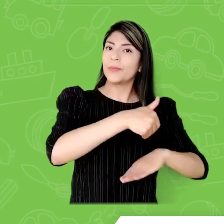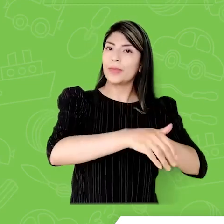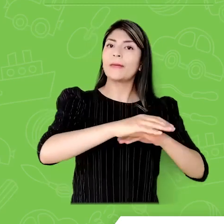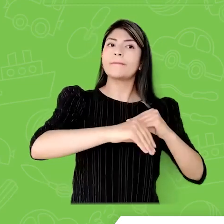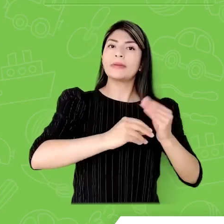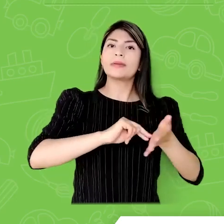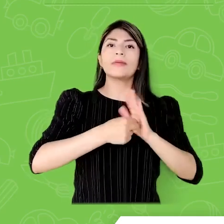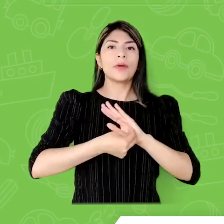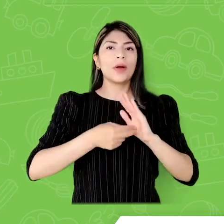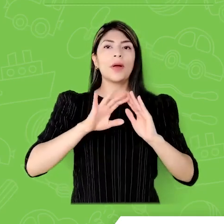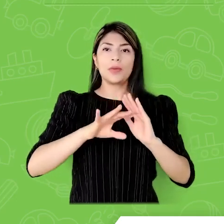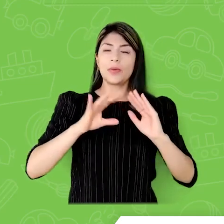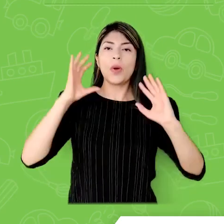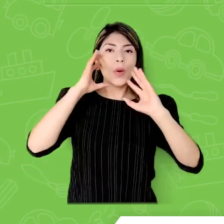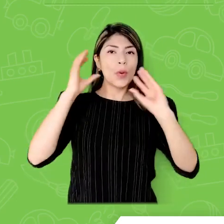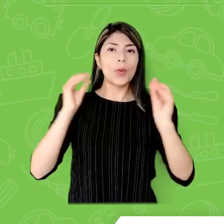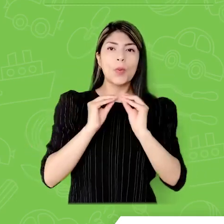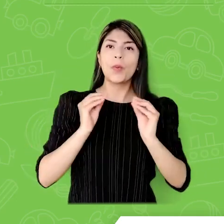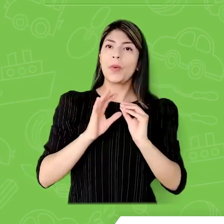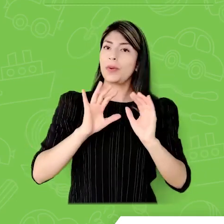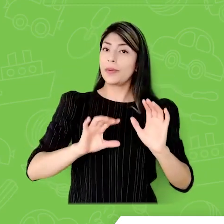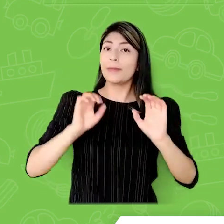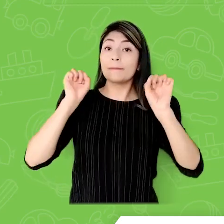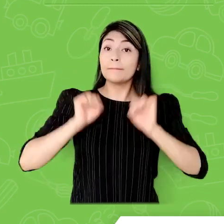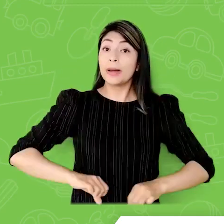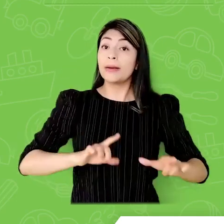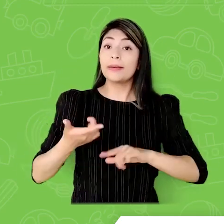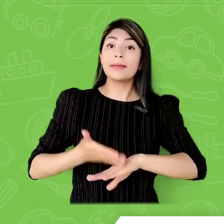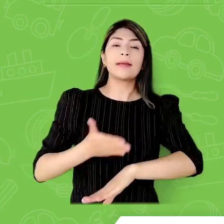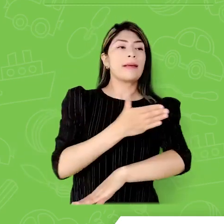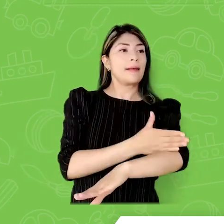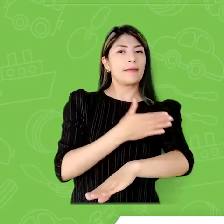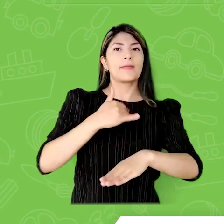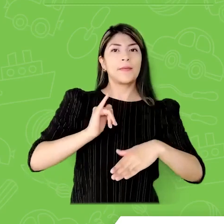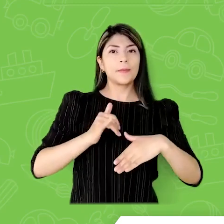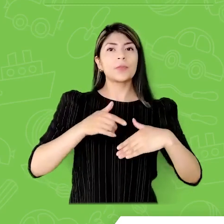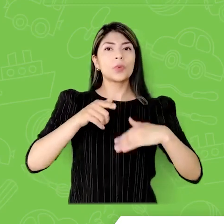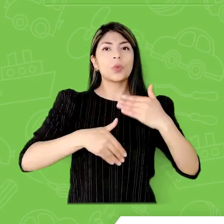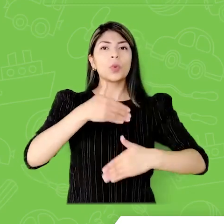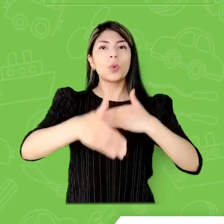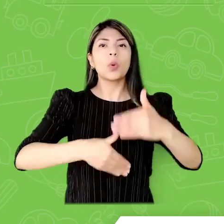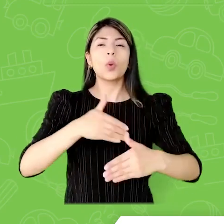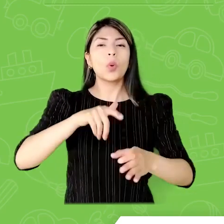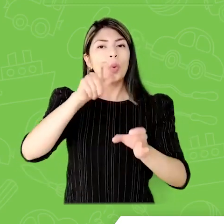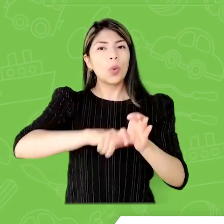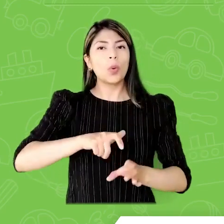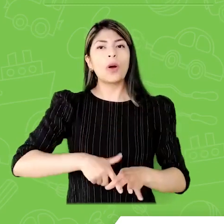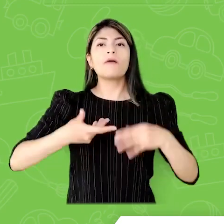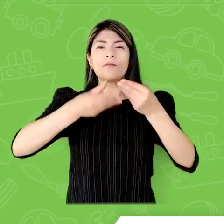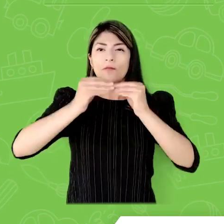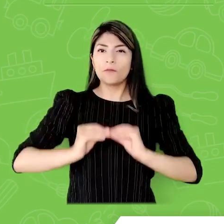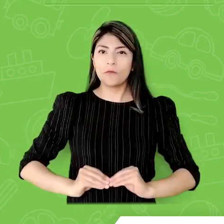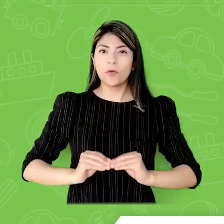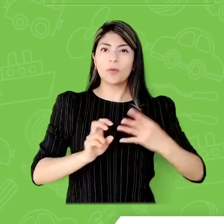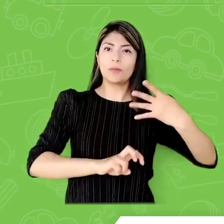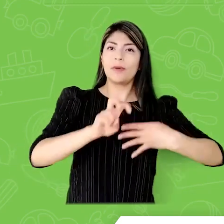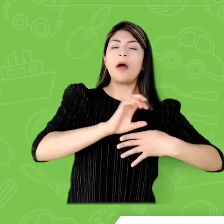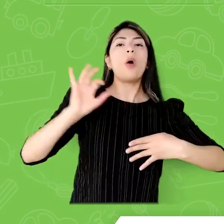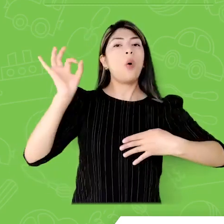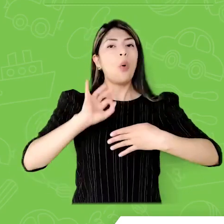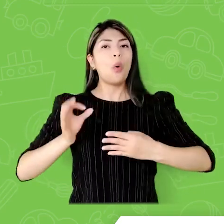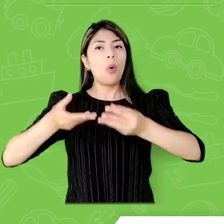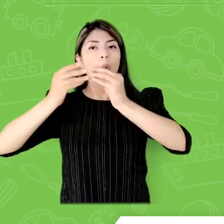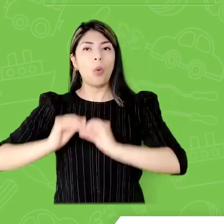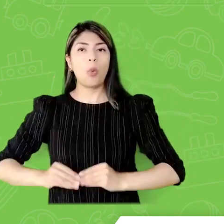de inscripciones para la modalidad de ascenso abierto, los cuales no modifiquen la cantidad de empleos o de vacantes reportadas